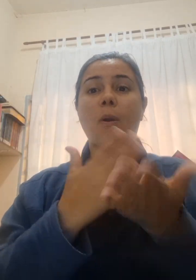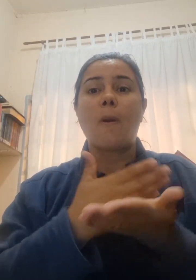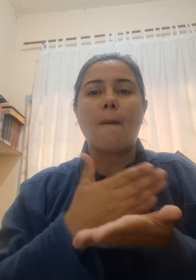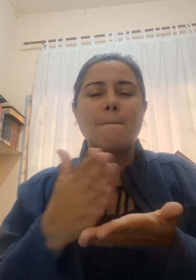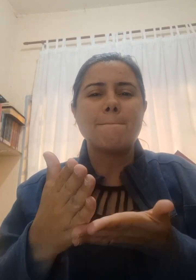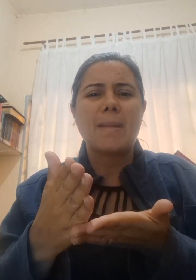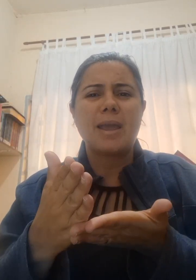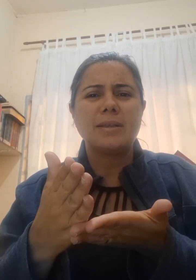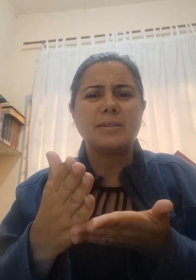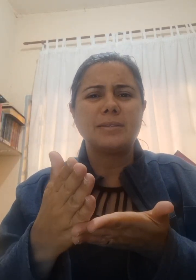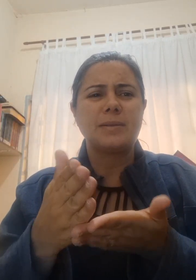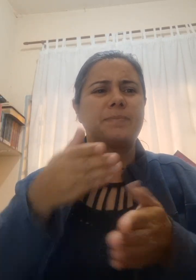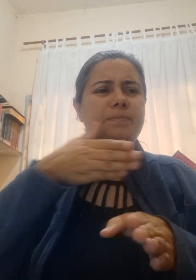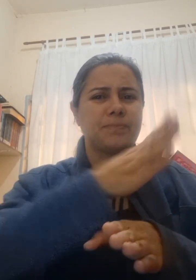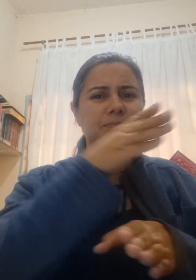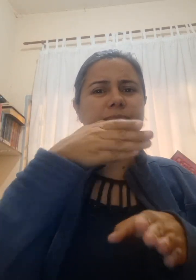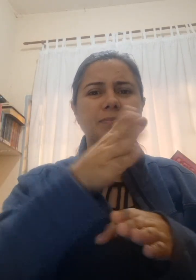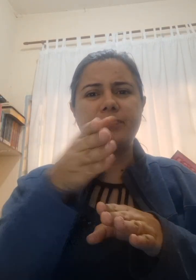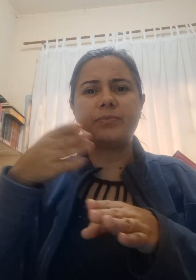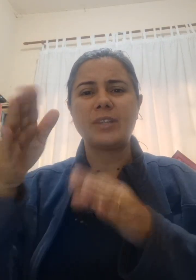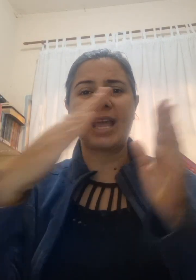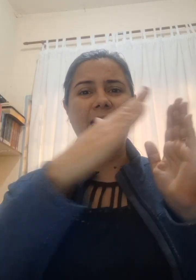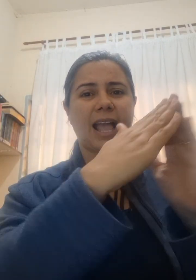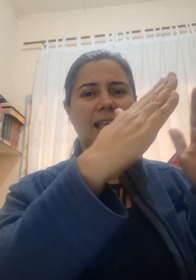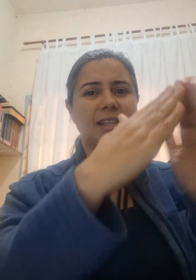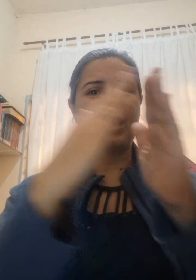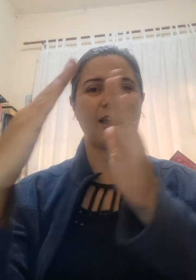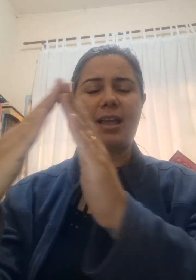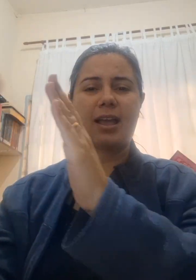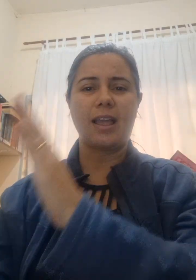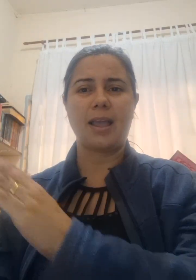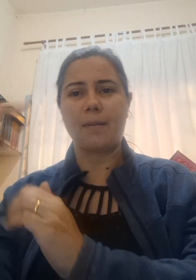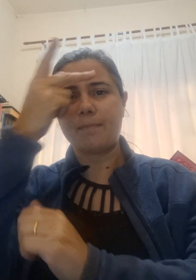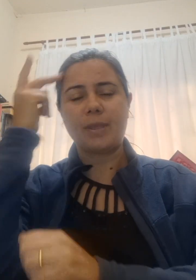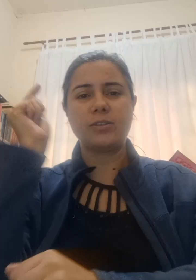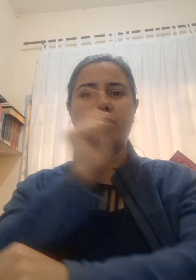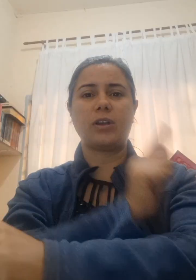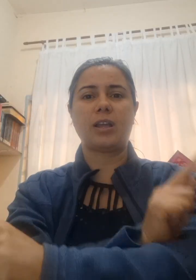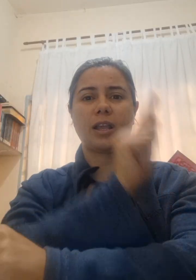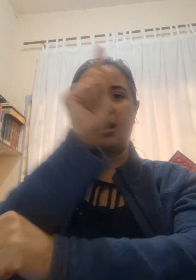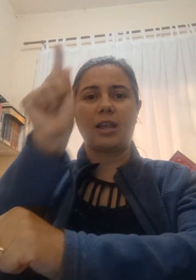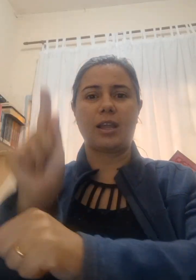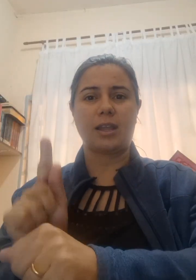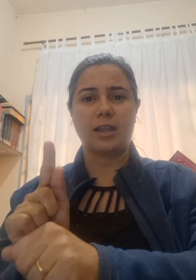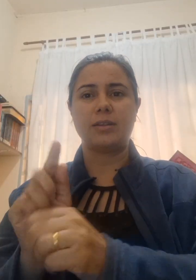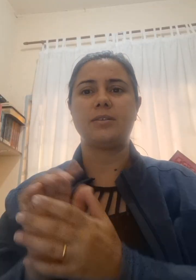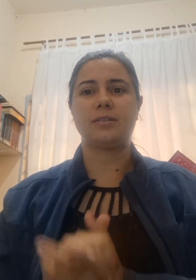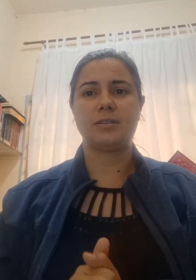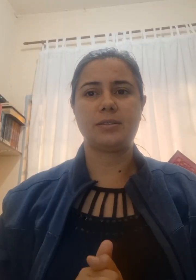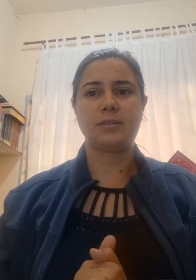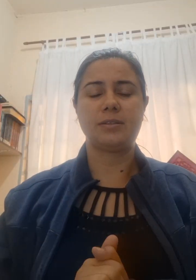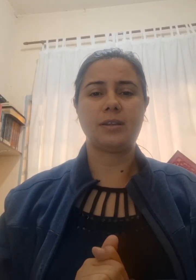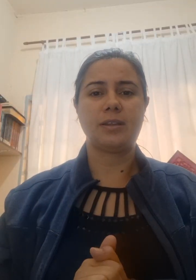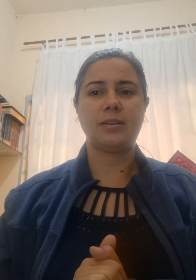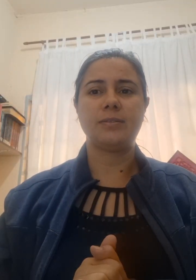Jesus começou a ir nas casas lá na